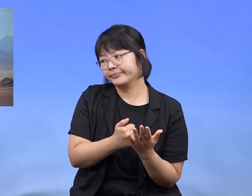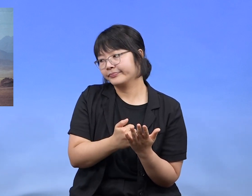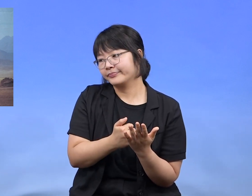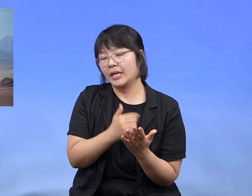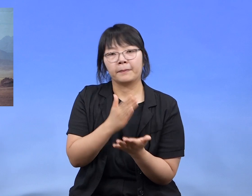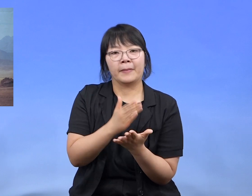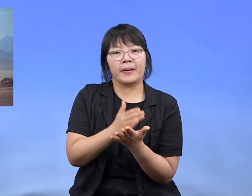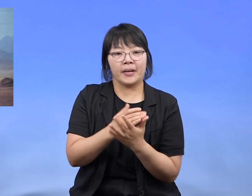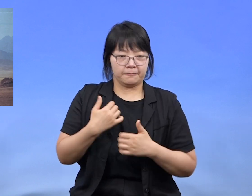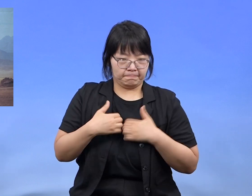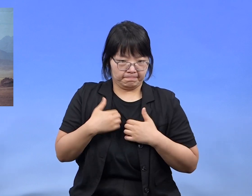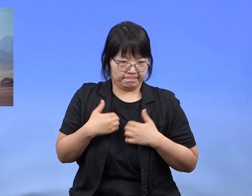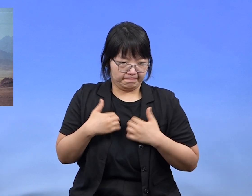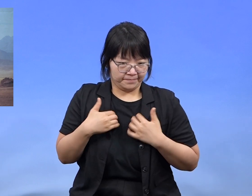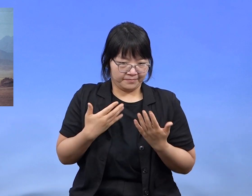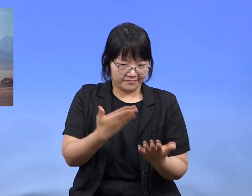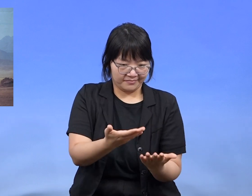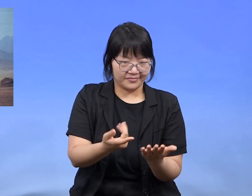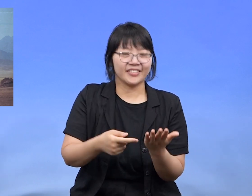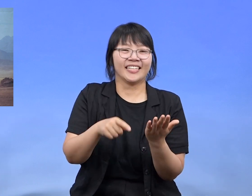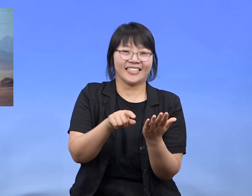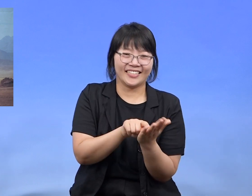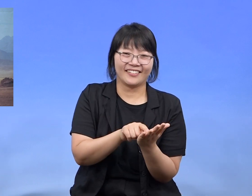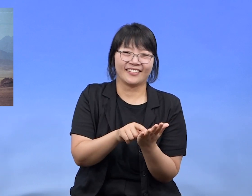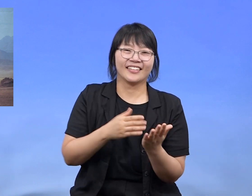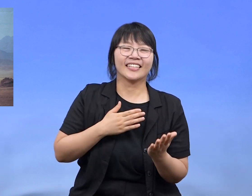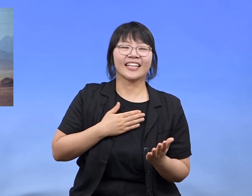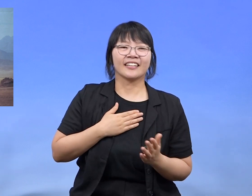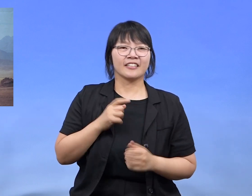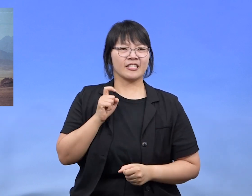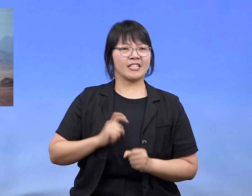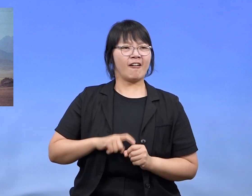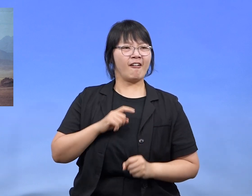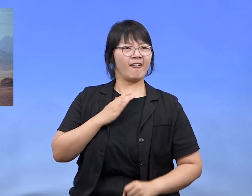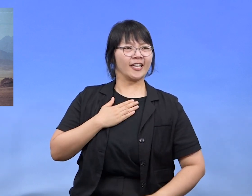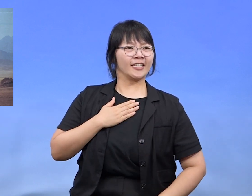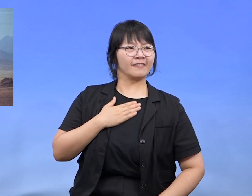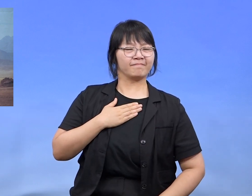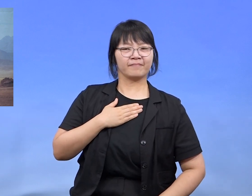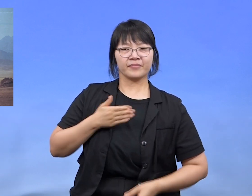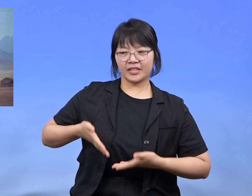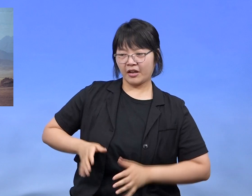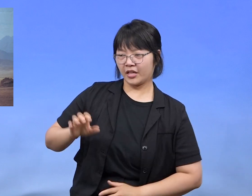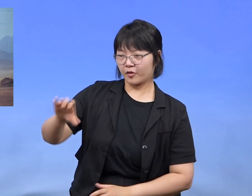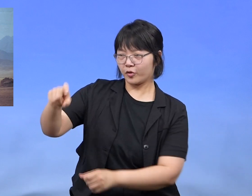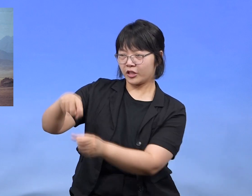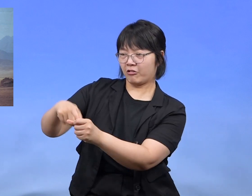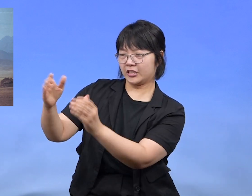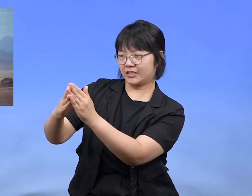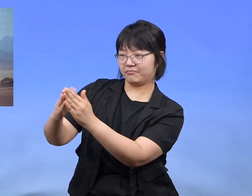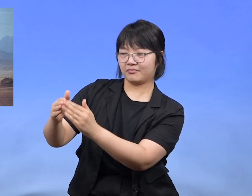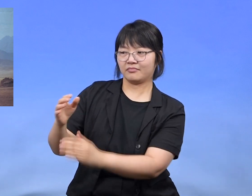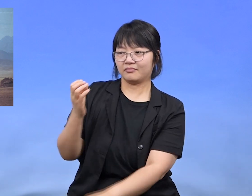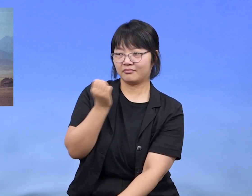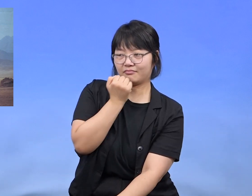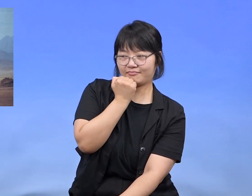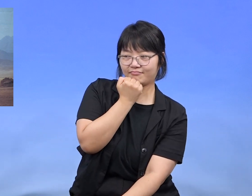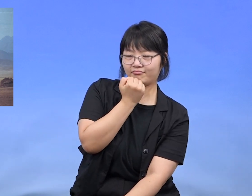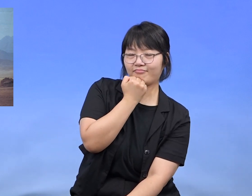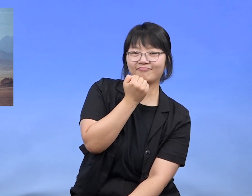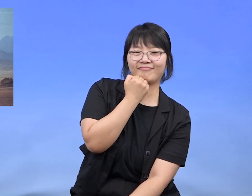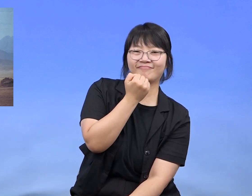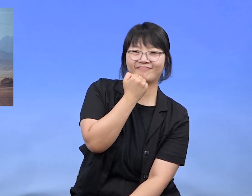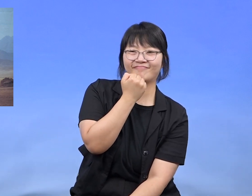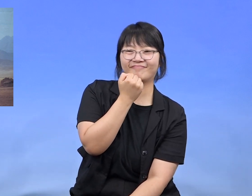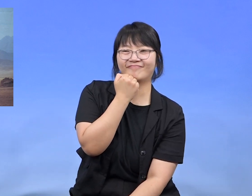있게 태어나실 때도 나는 떡이라고 말씀하신 예수님이 떡집에서 태어나신 이 놀라운